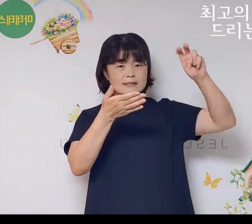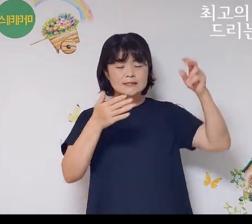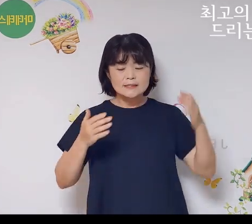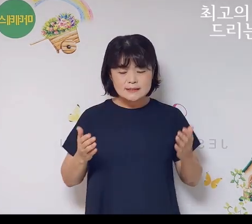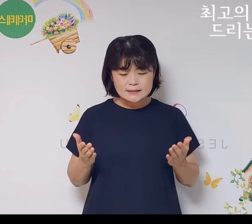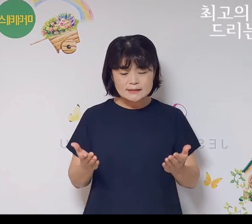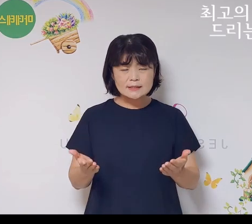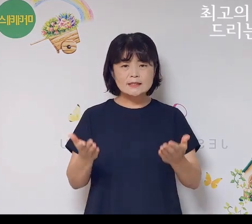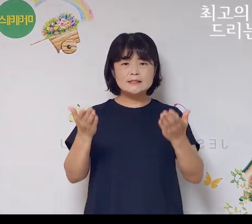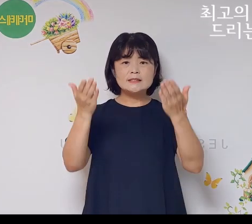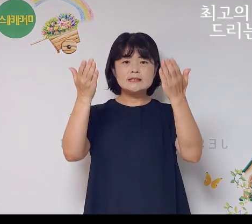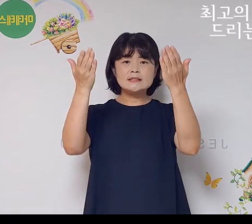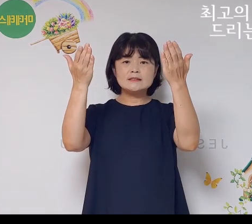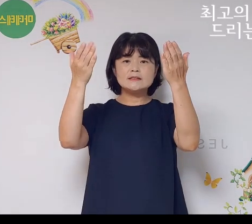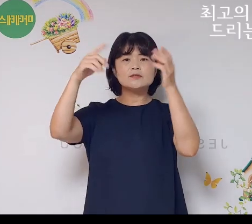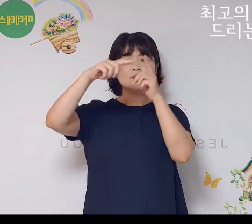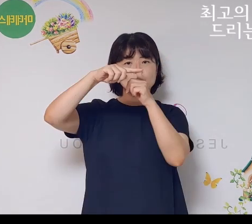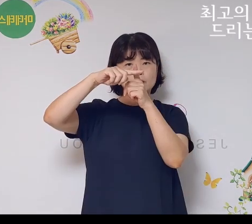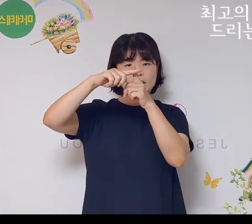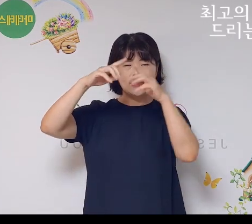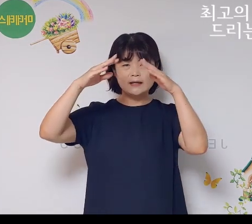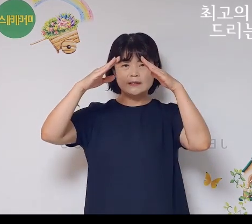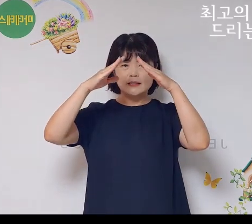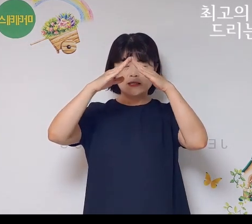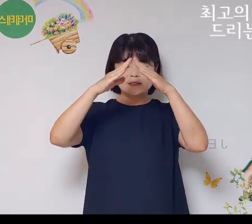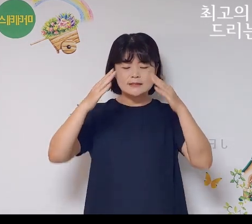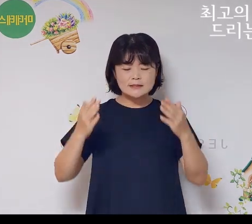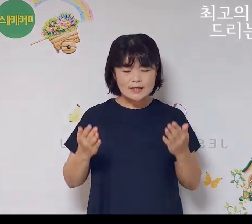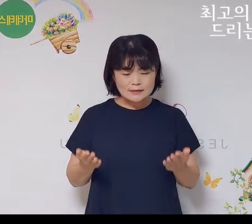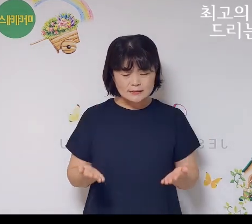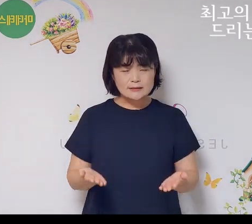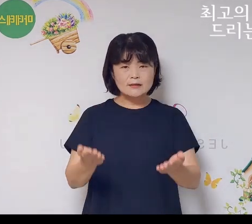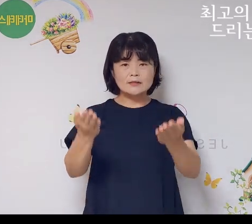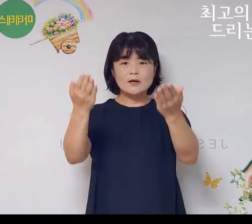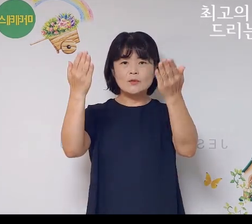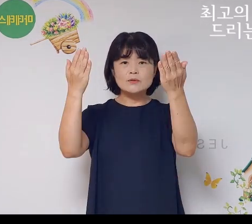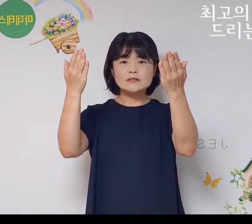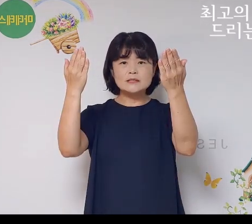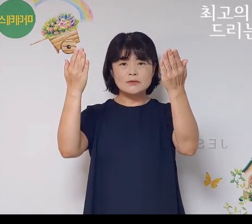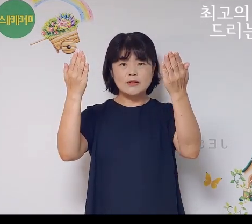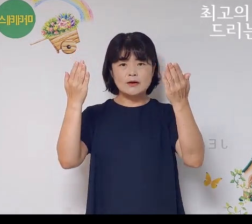찬양을 드리는 교회. 드리다는 그냥 이렇게 올려드리면 돼요.